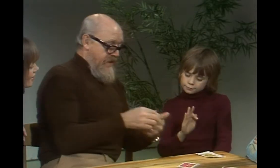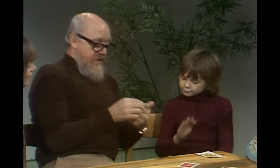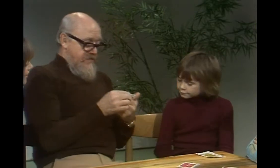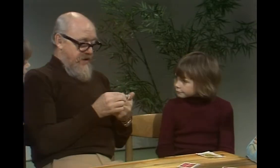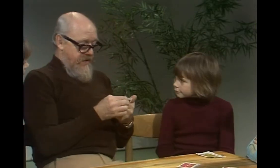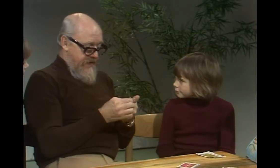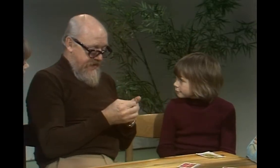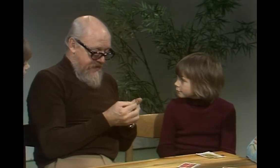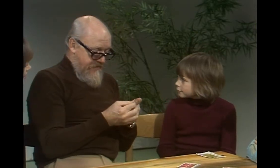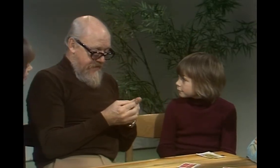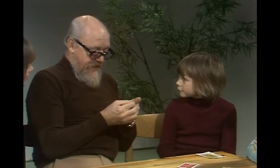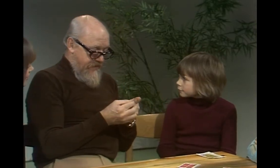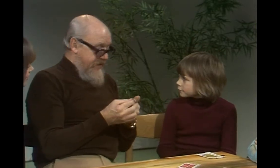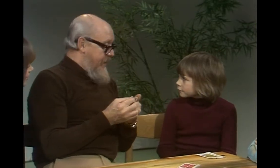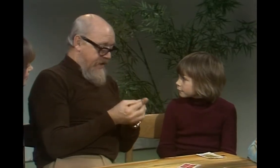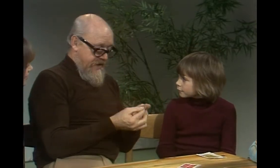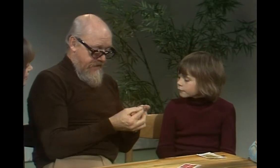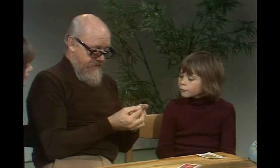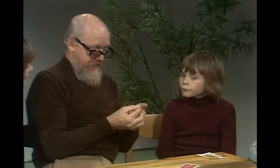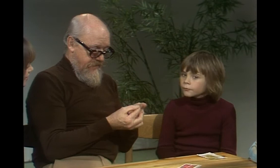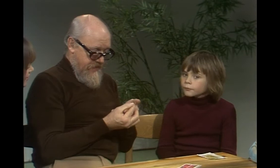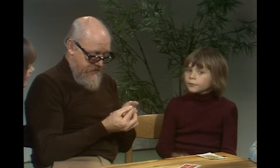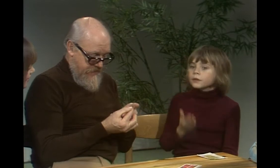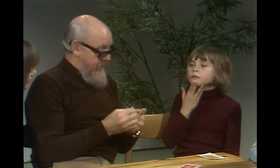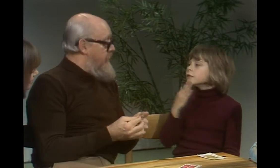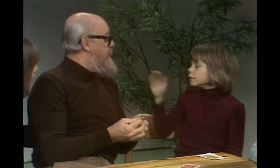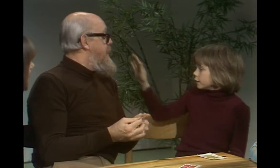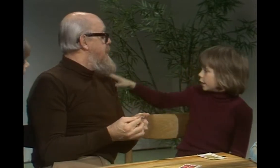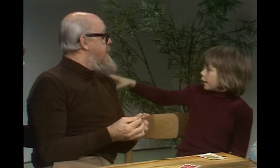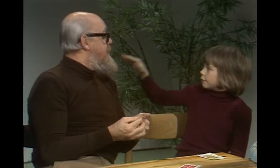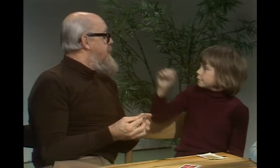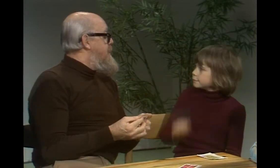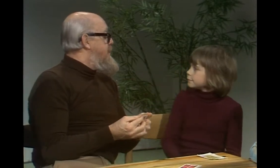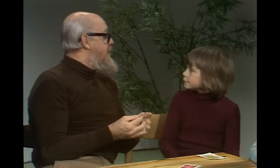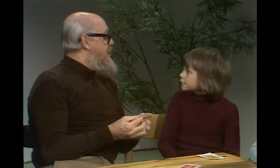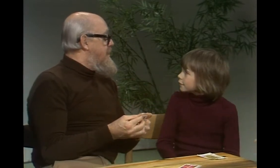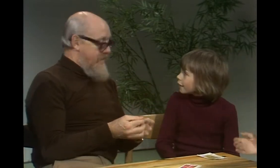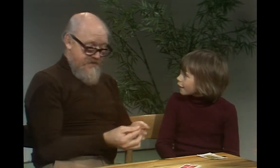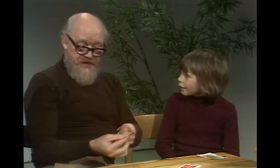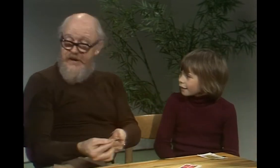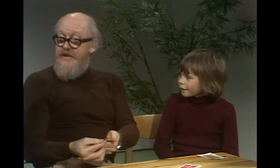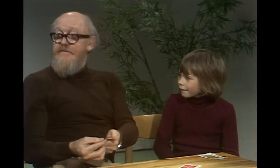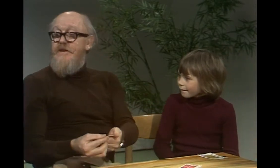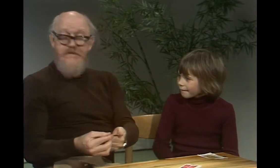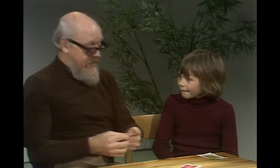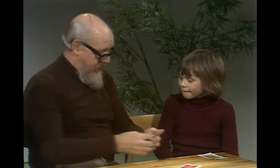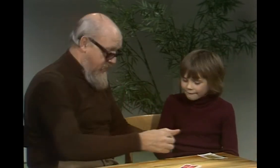Sen har vi det här. Det var väldigt svårt. Gillar. Ser du? Gillar. Bra! Det är rätt, absolut. Ja, du är väldigt